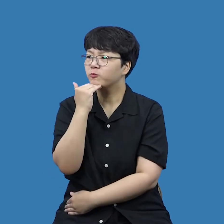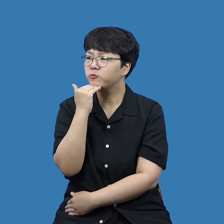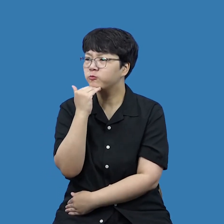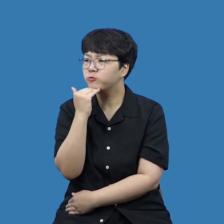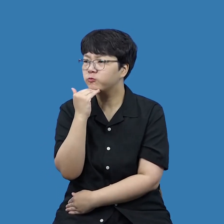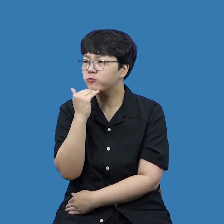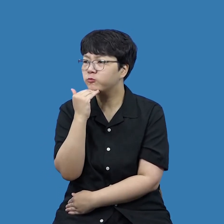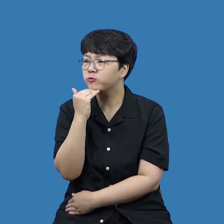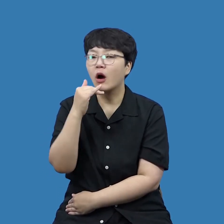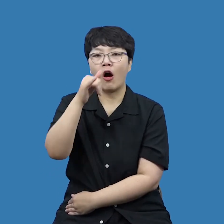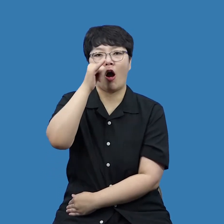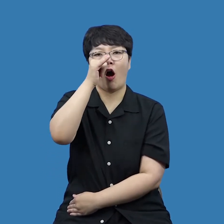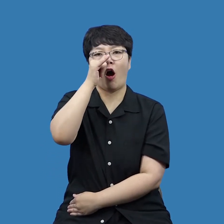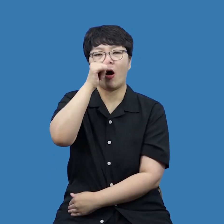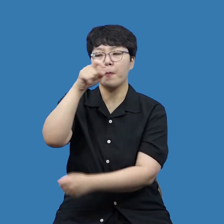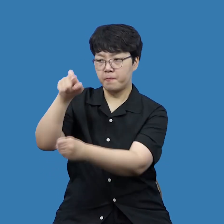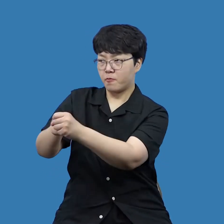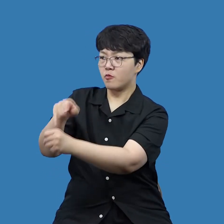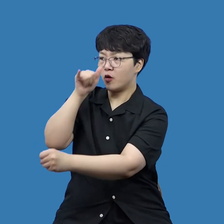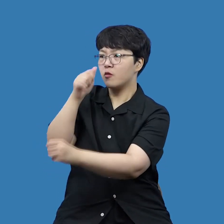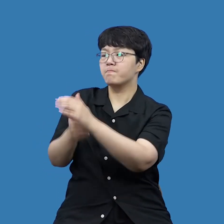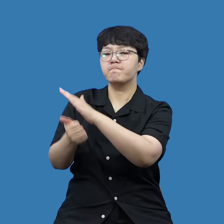가치 있게 하는 유일한 동기입니다.